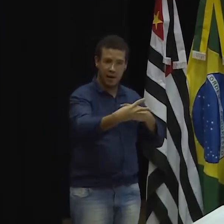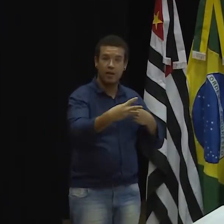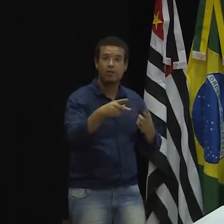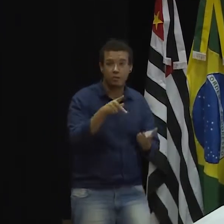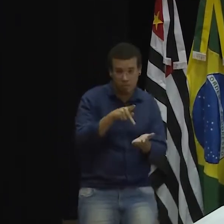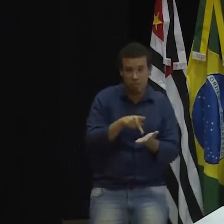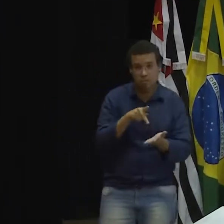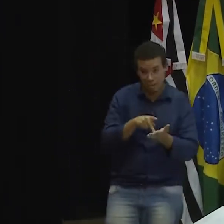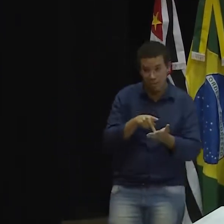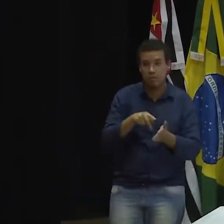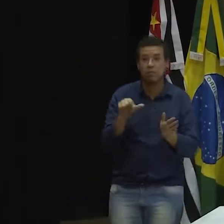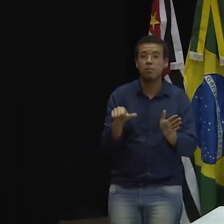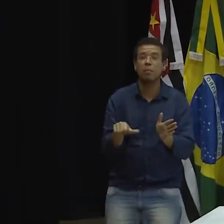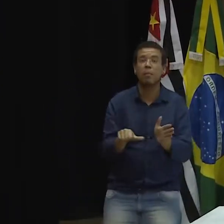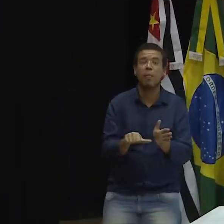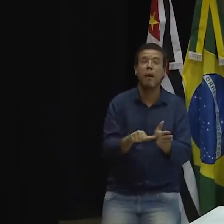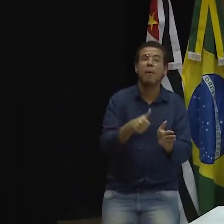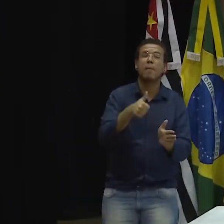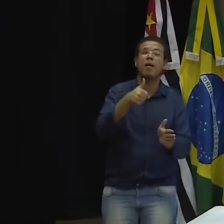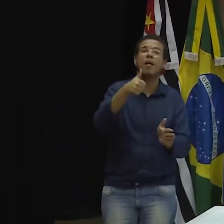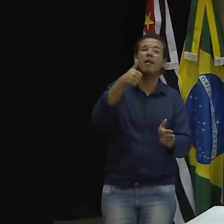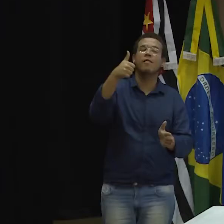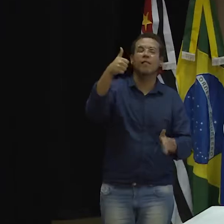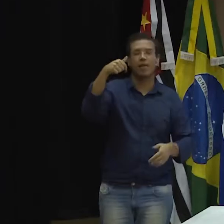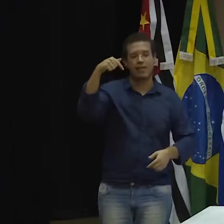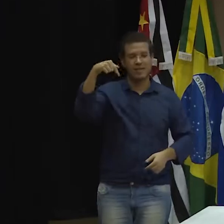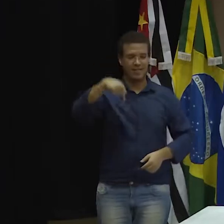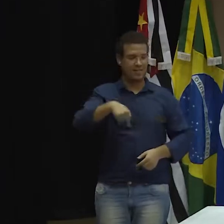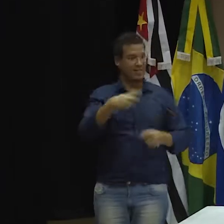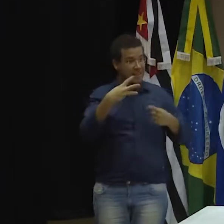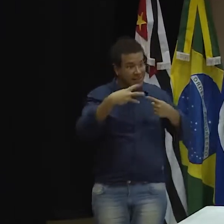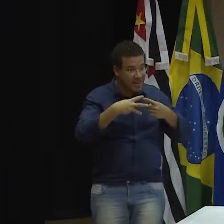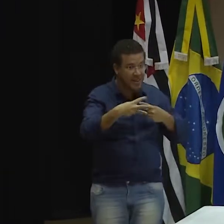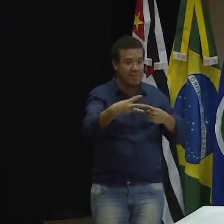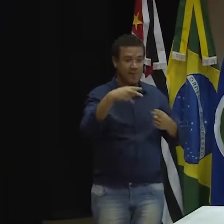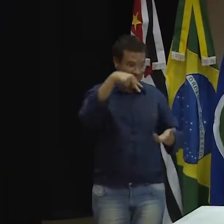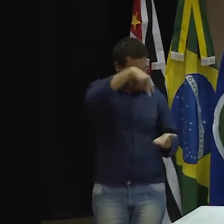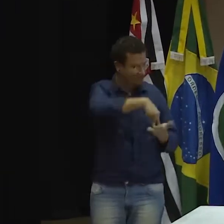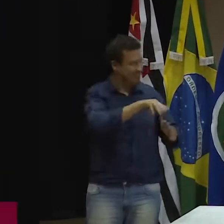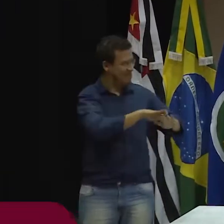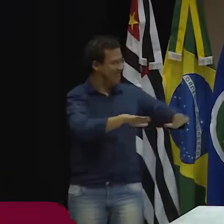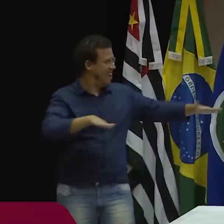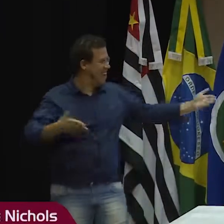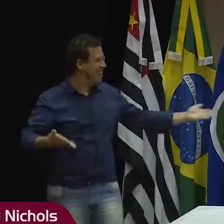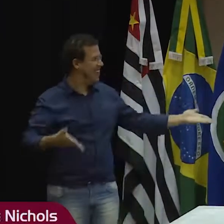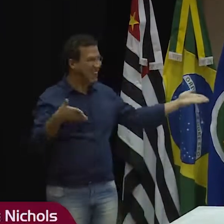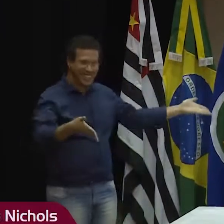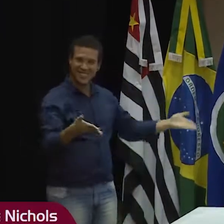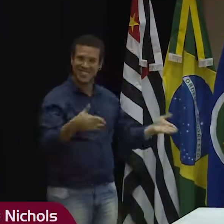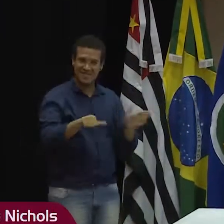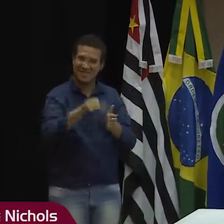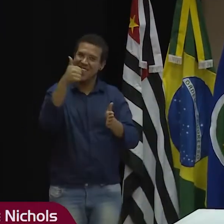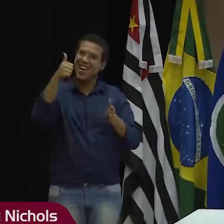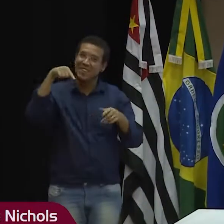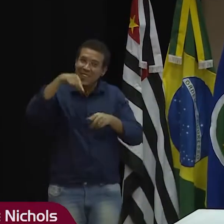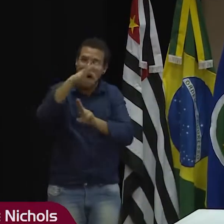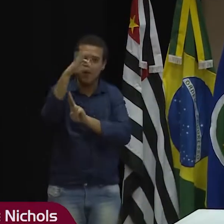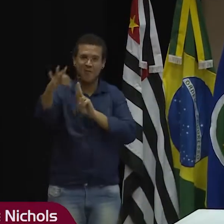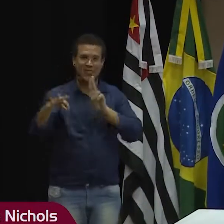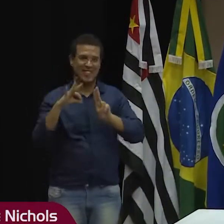Então, eu estou aqui na Semana TIUSP pela primeira vez, na terceira semana, nesta mesa, nesse